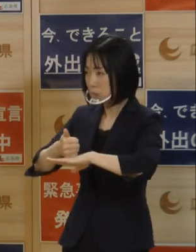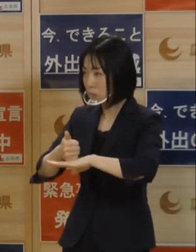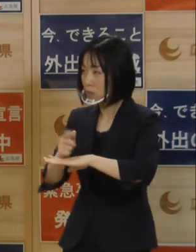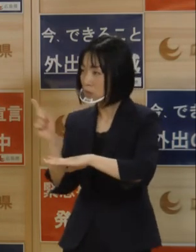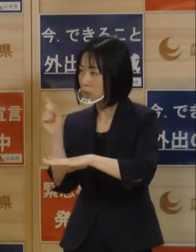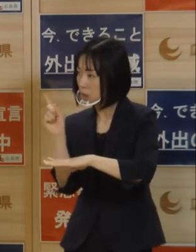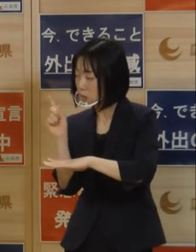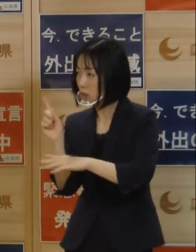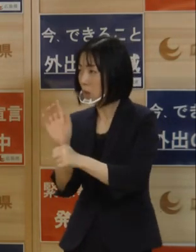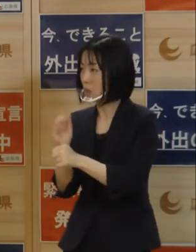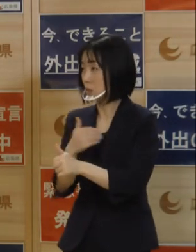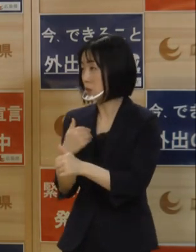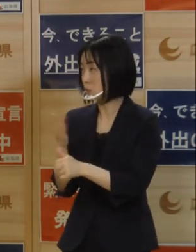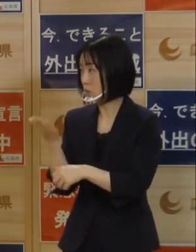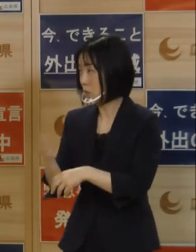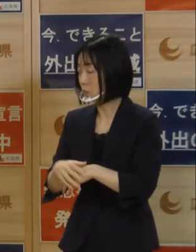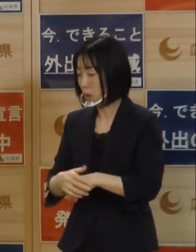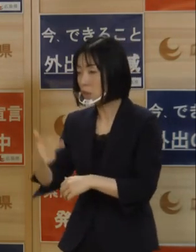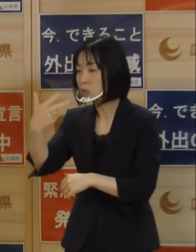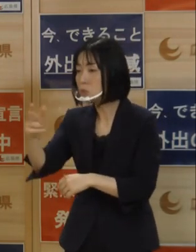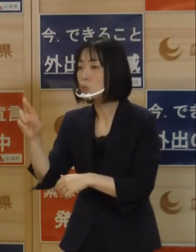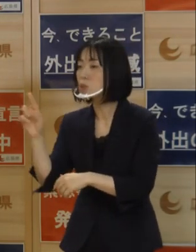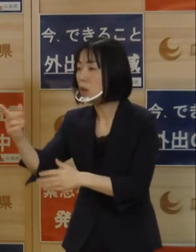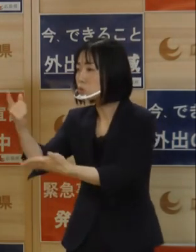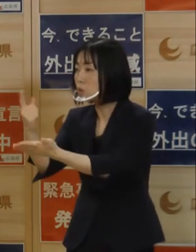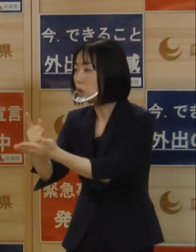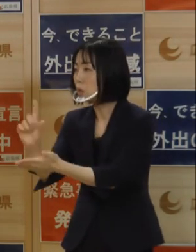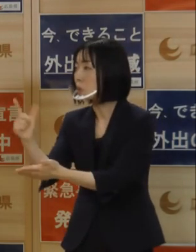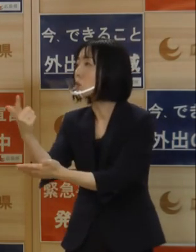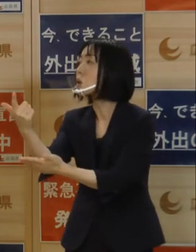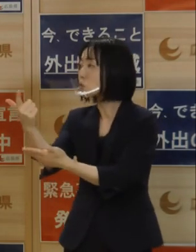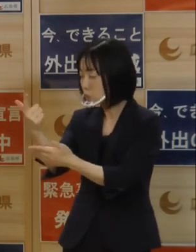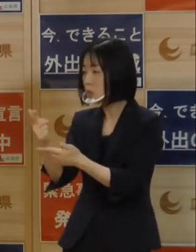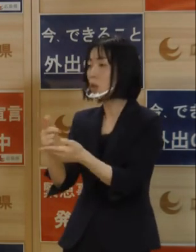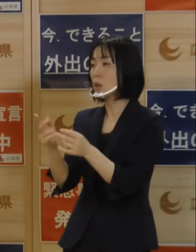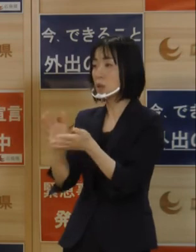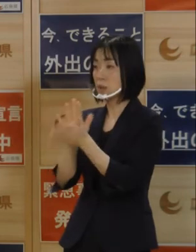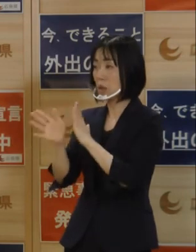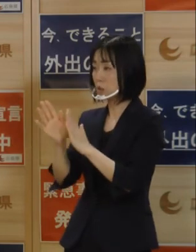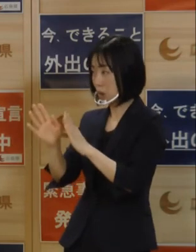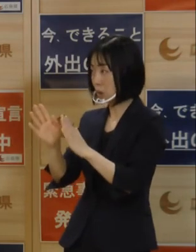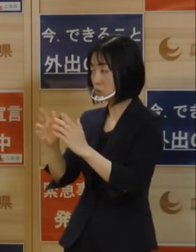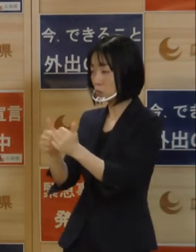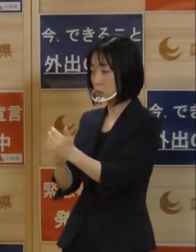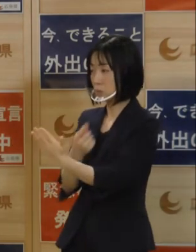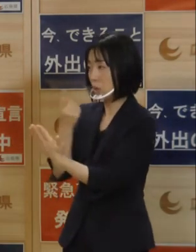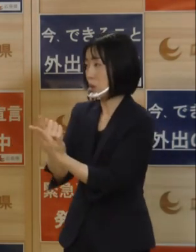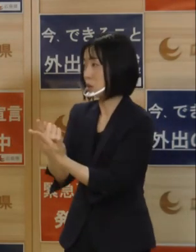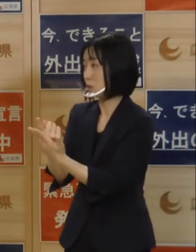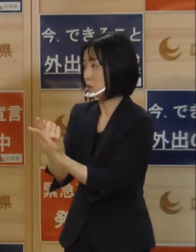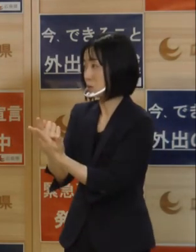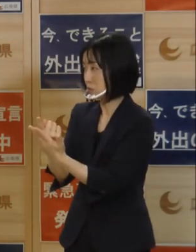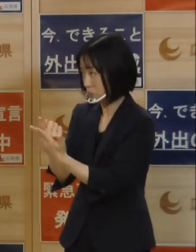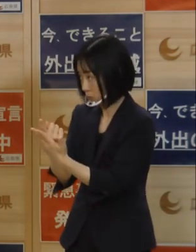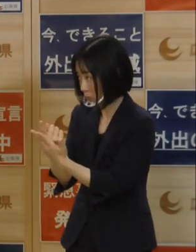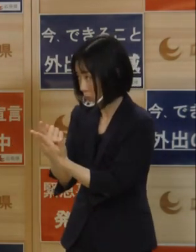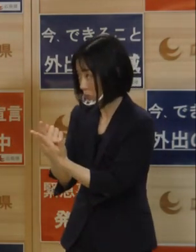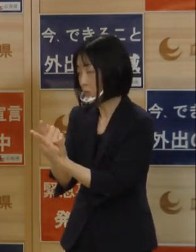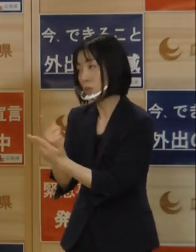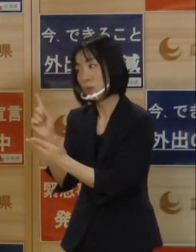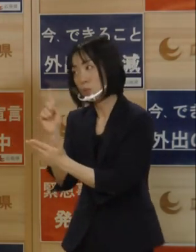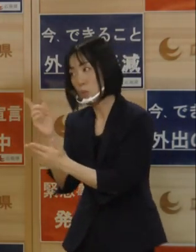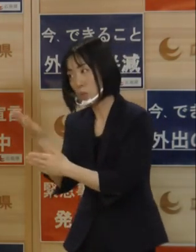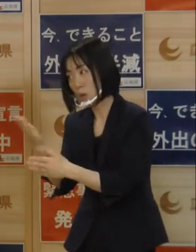けではなくて、県が入ることっていうことですか。はいはい、鉄道は